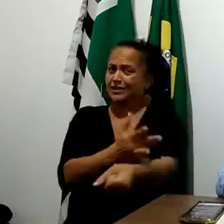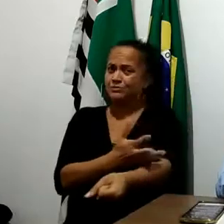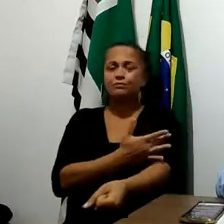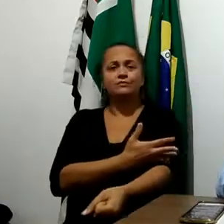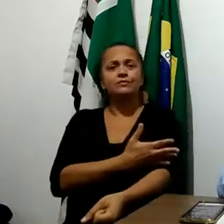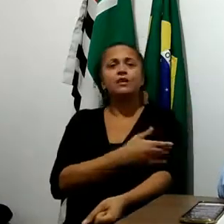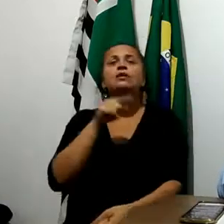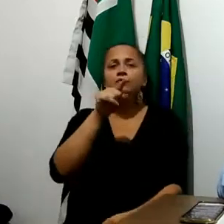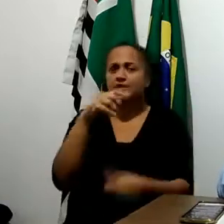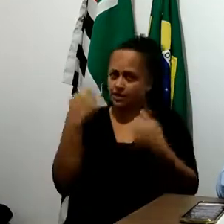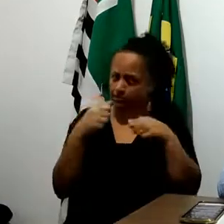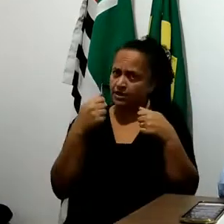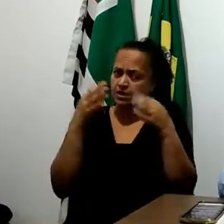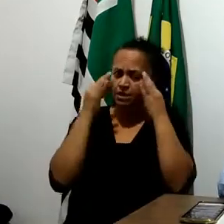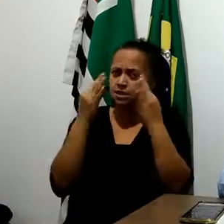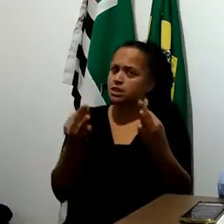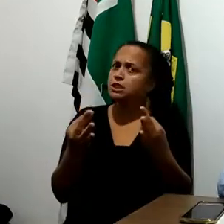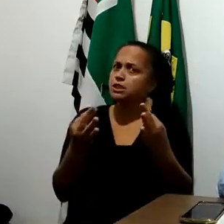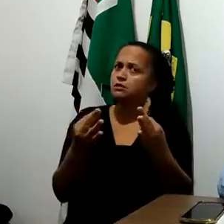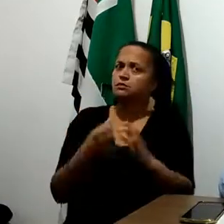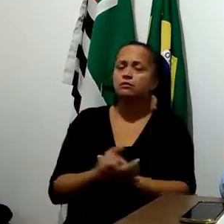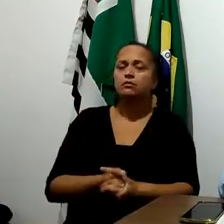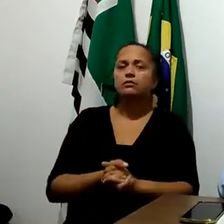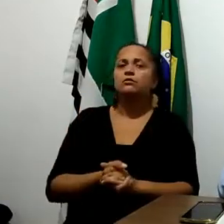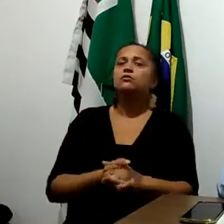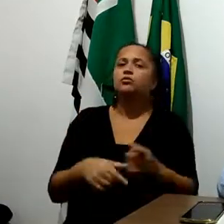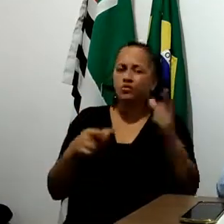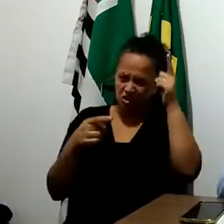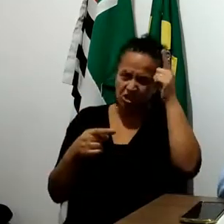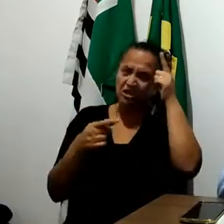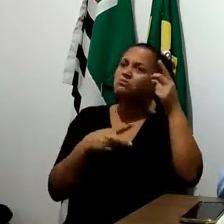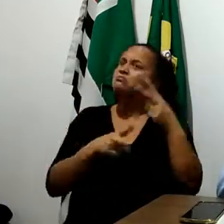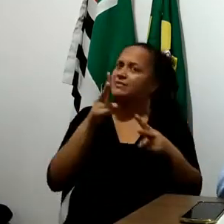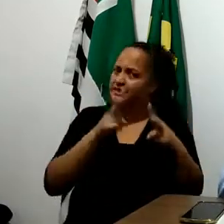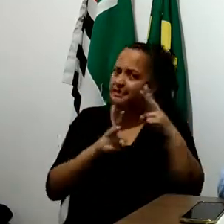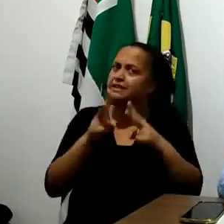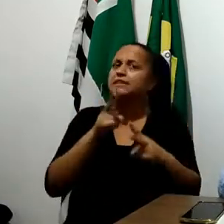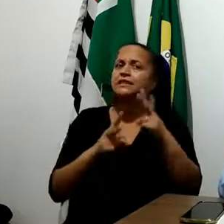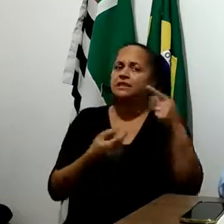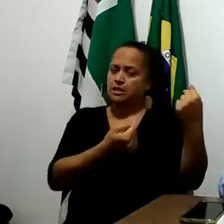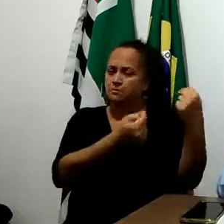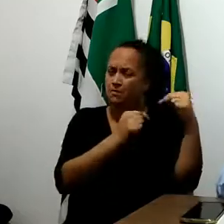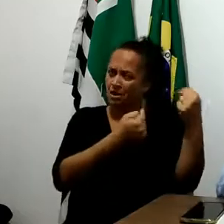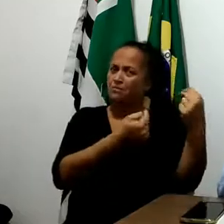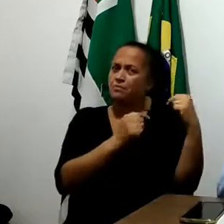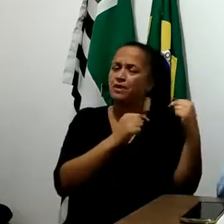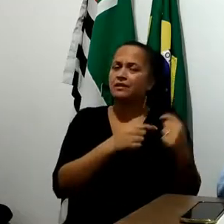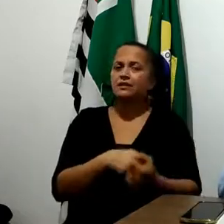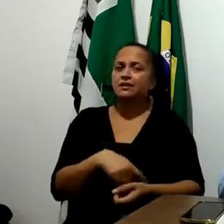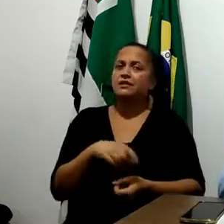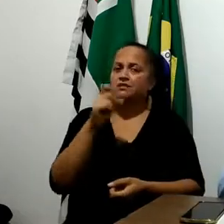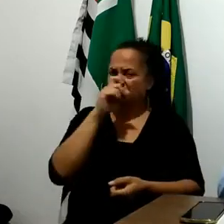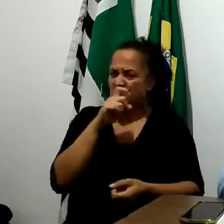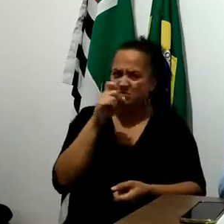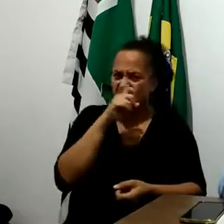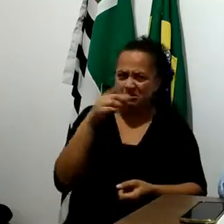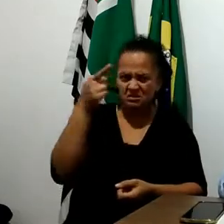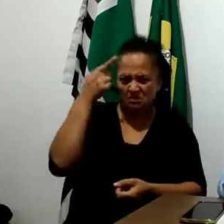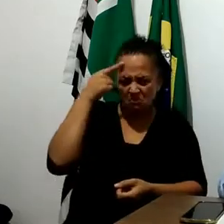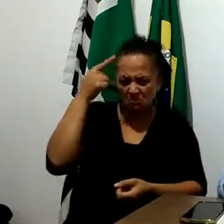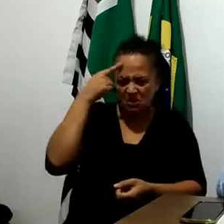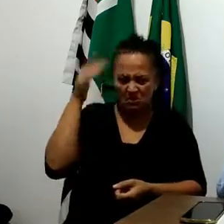Seja um servo vigilante nessas áreas. O diabo vai tentar nos corromper, o diabo vai tentar nos enganar com pensamentos,